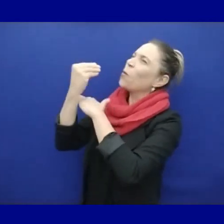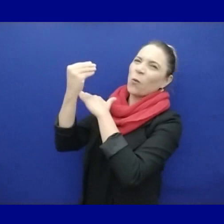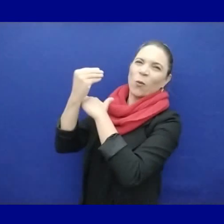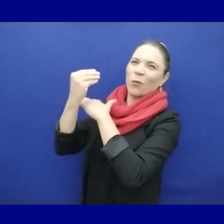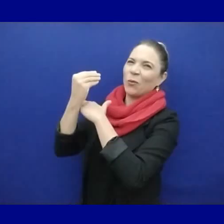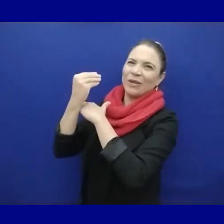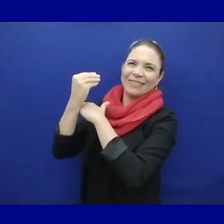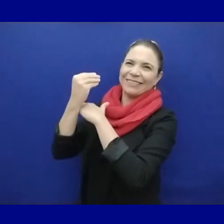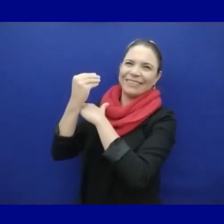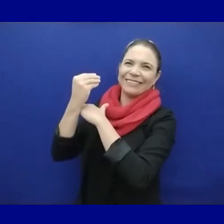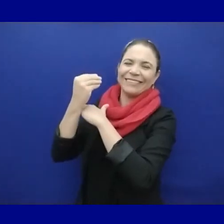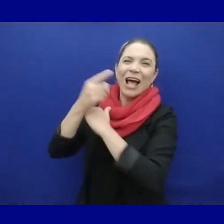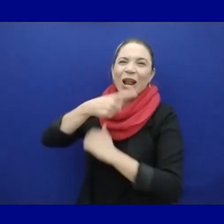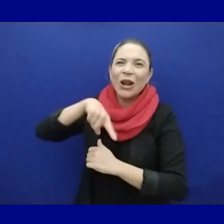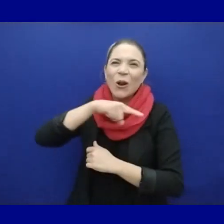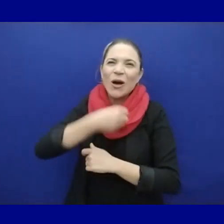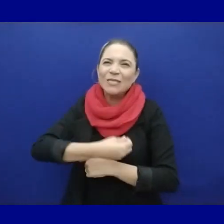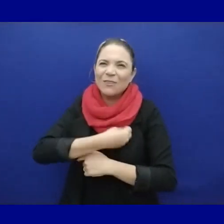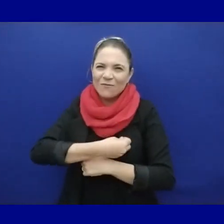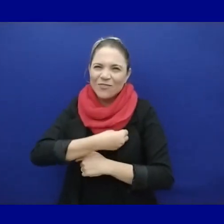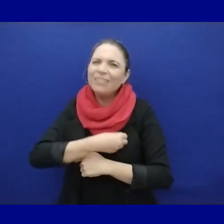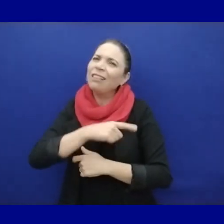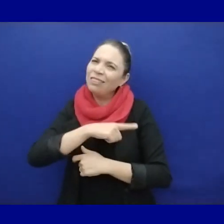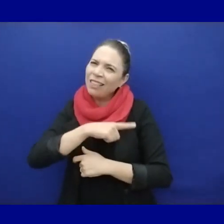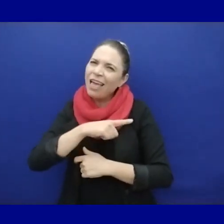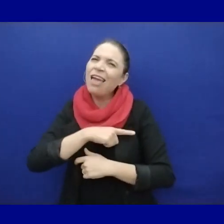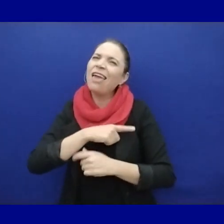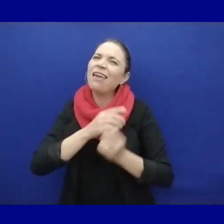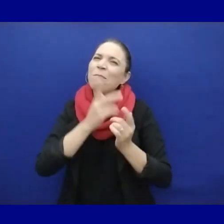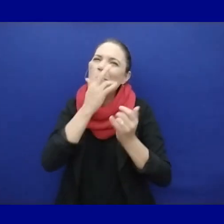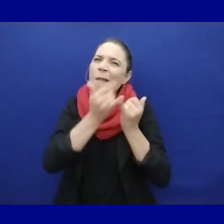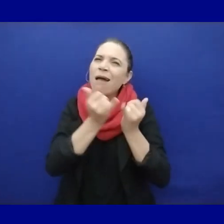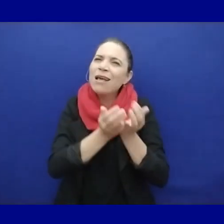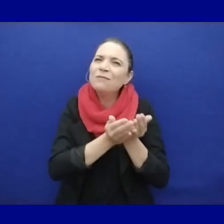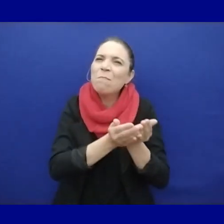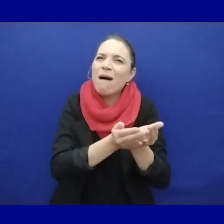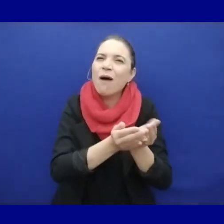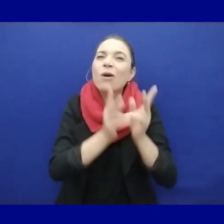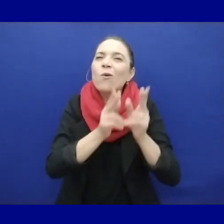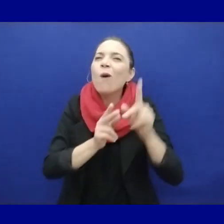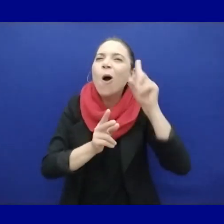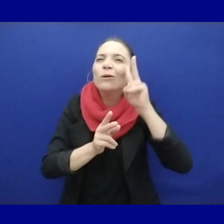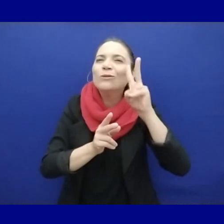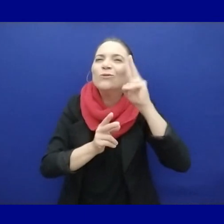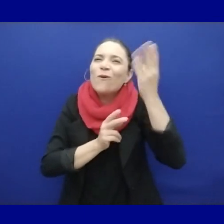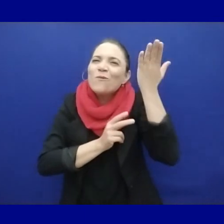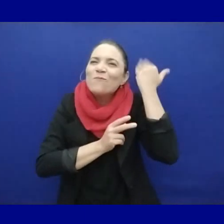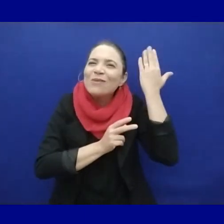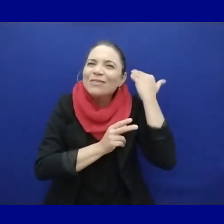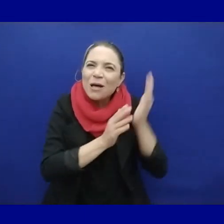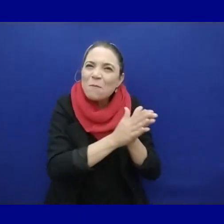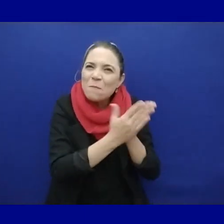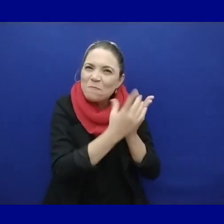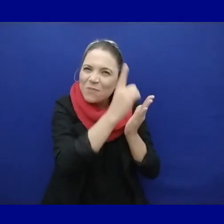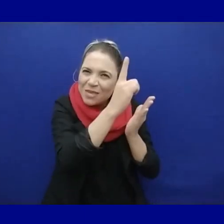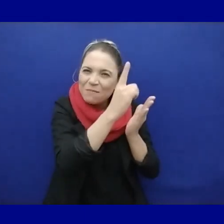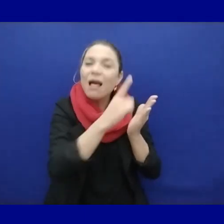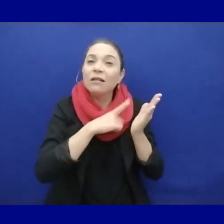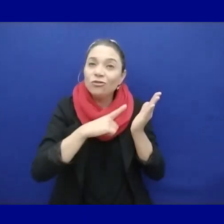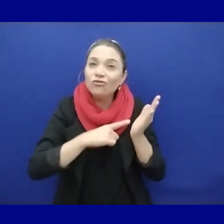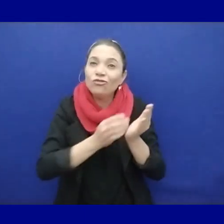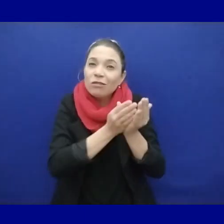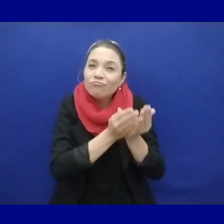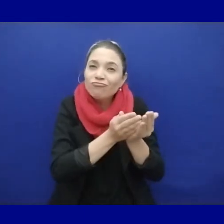Sabemos que Ele está no nosso barco, Senhor Jesus Cristo, é quem acalma todas as tempestades. Que você possa clamar ao Senhor